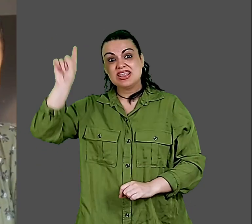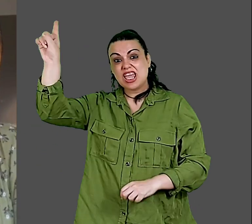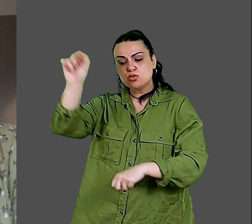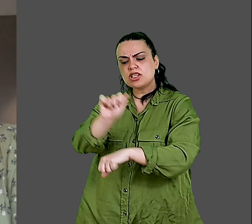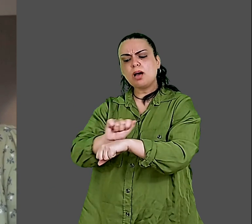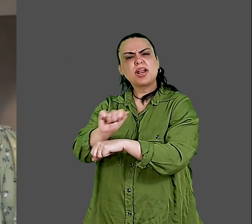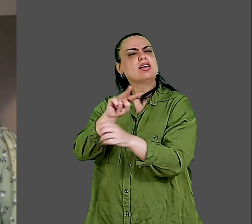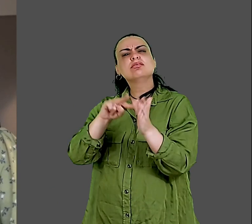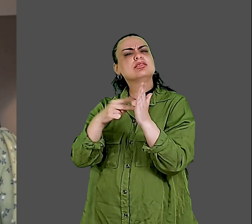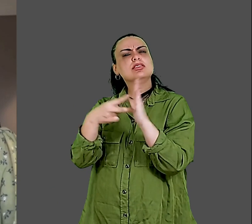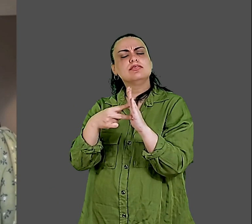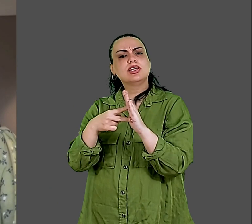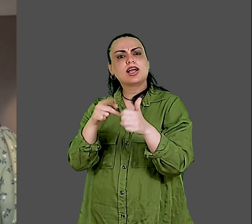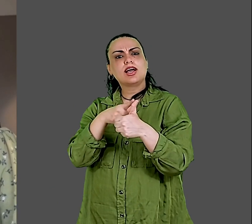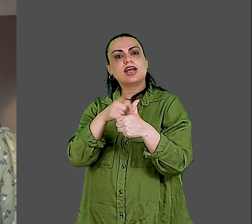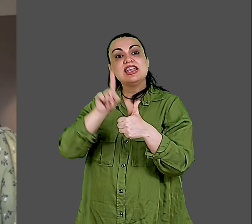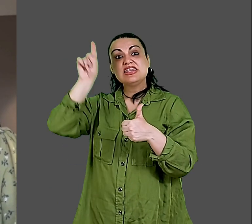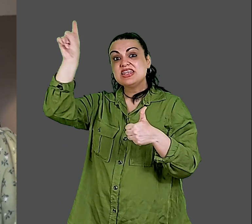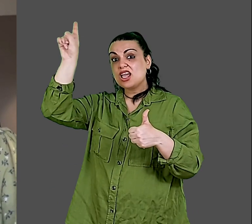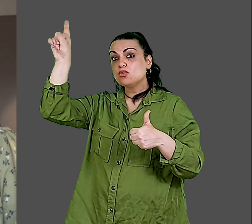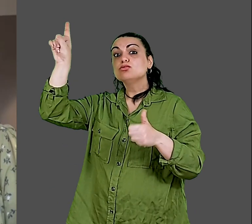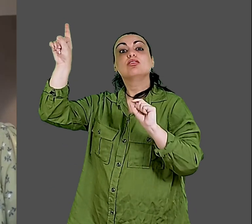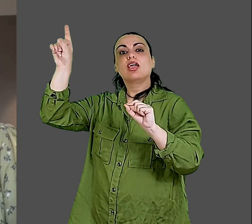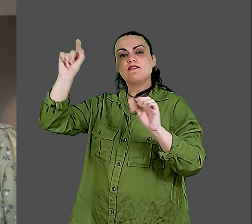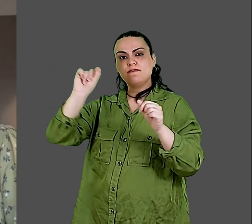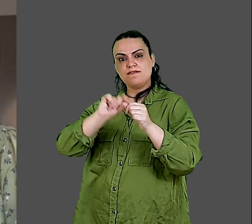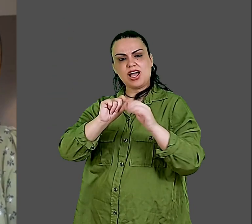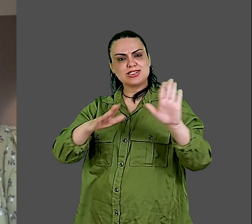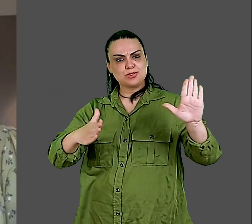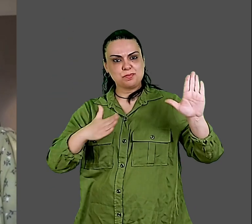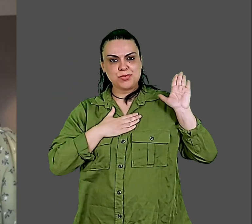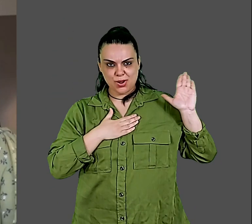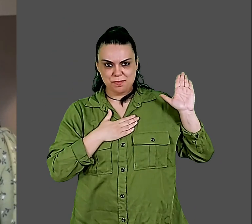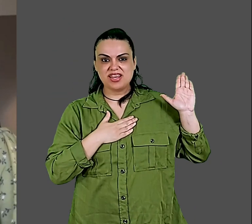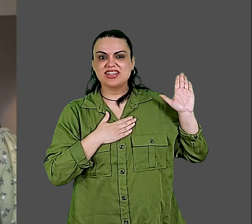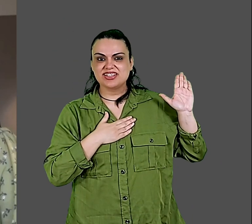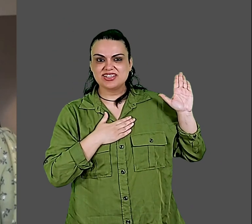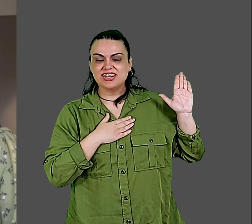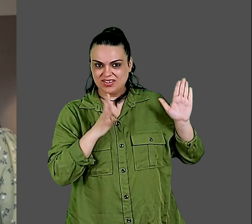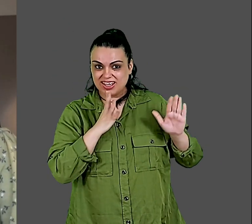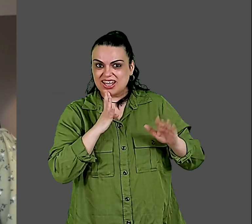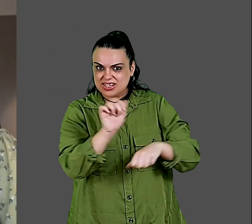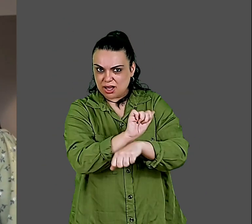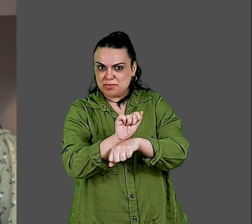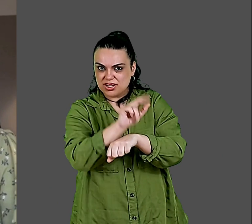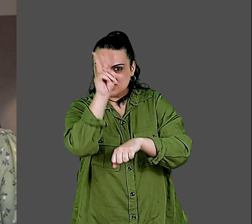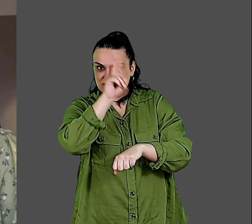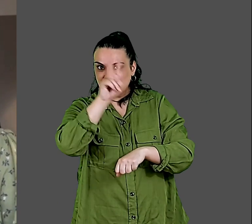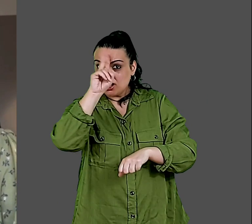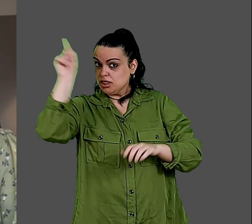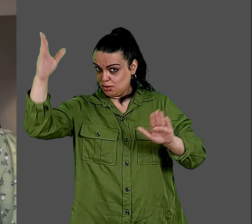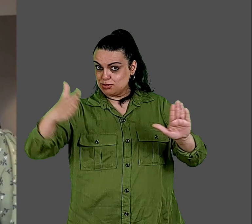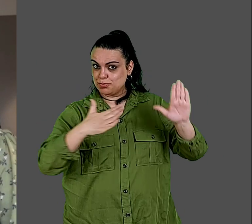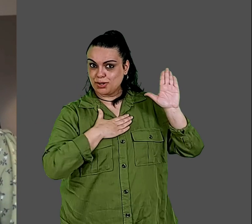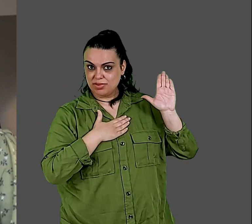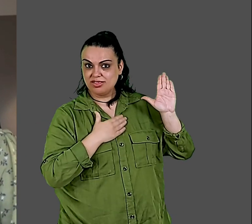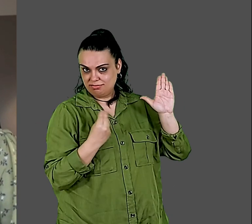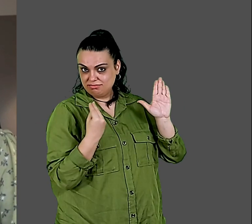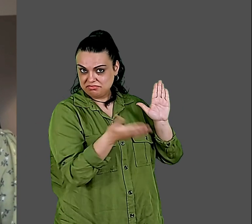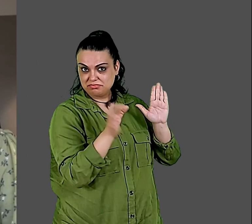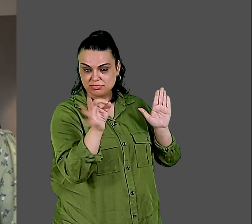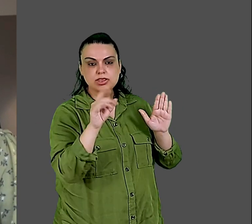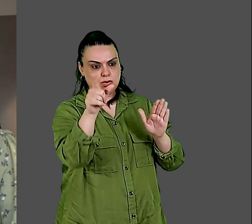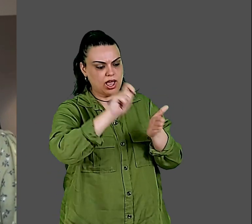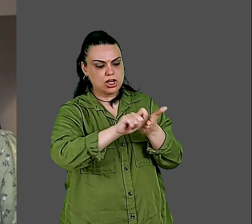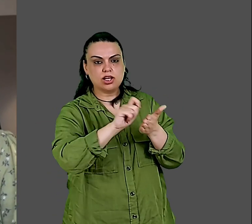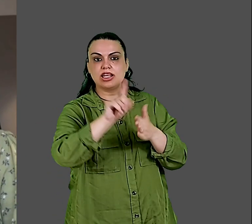faz promessas. Ok? Porque ele faz uma promessa em Abraão. Deus de Abraão, Deus que faz promessa. Anota